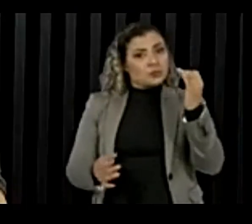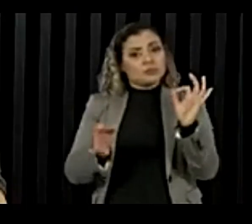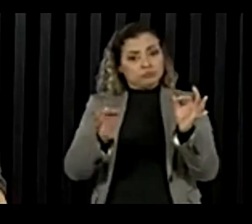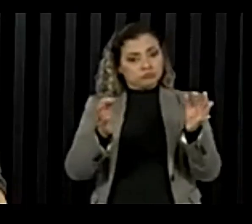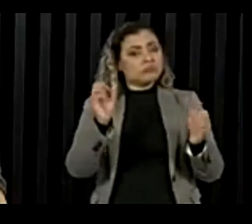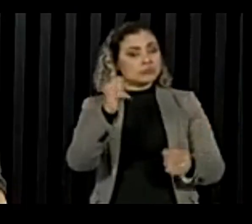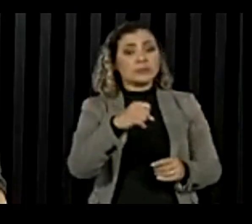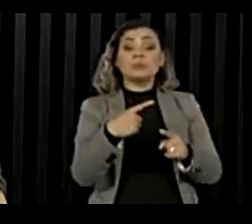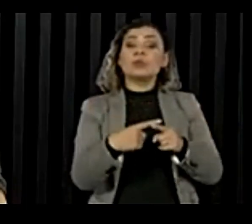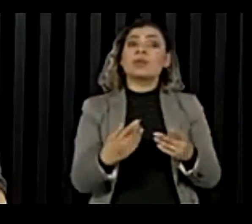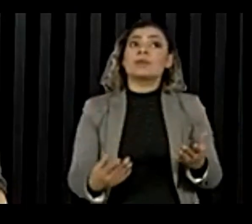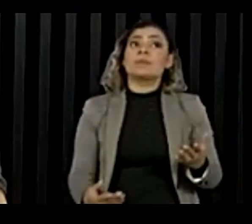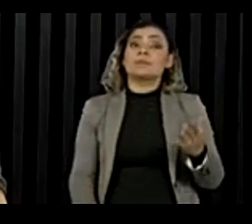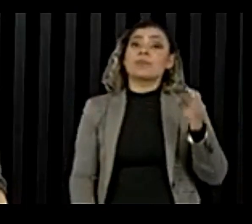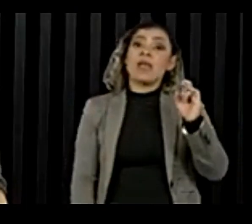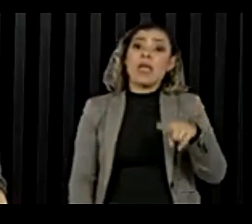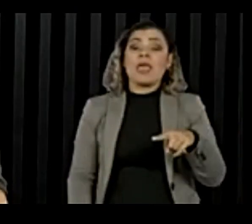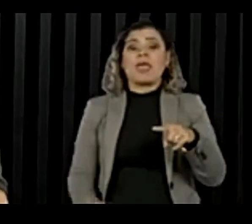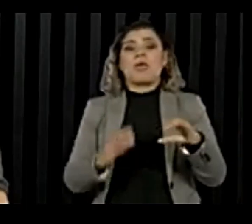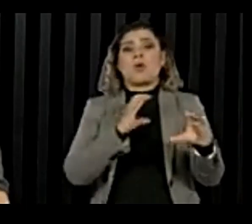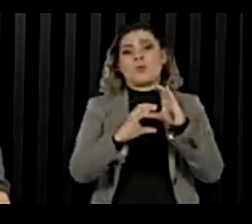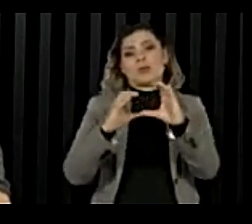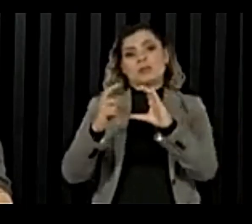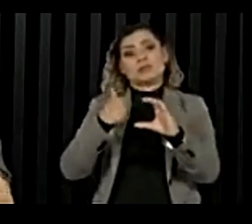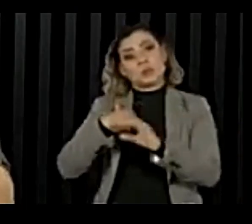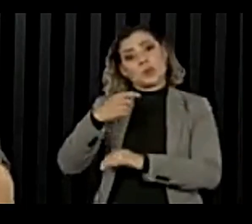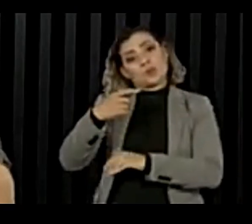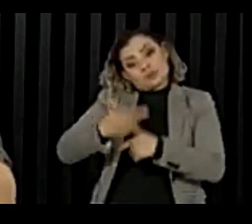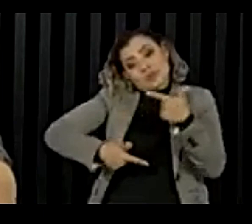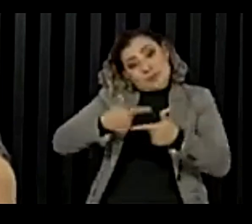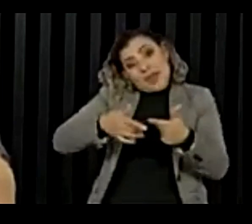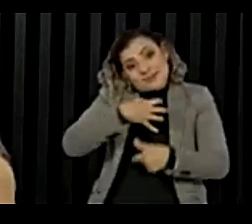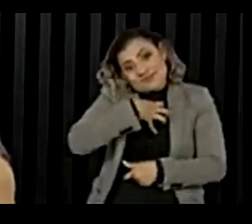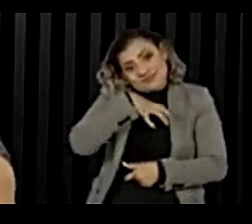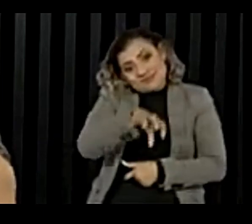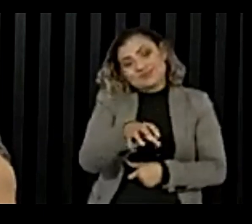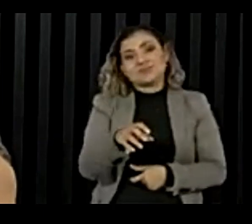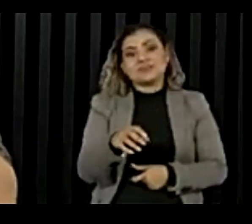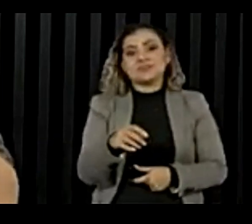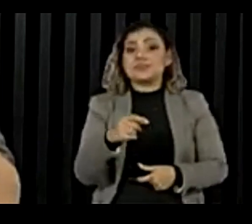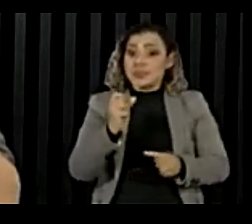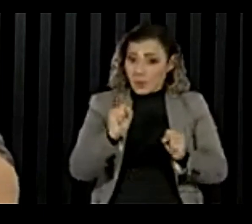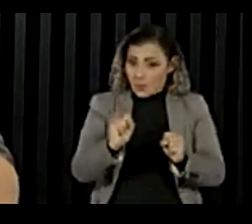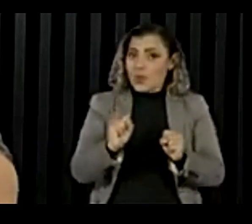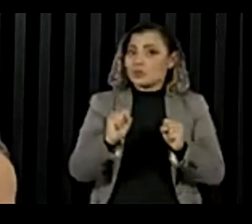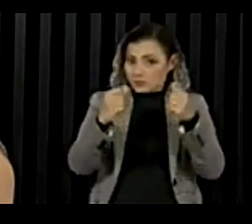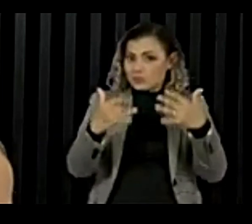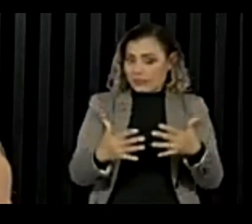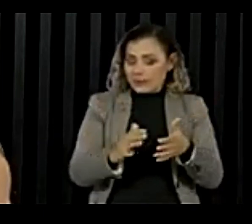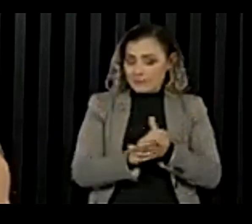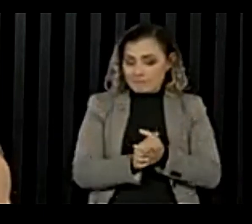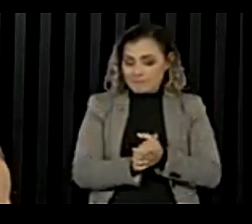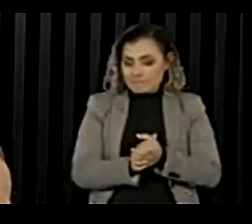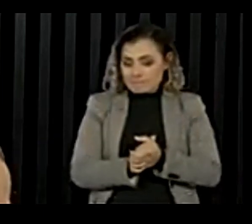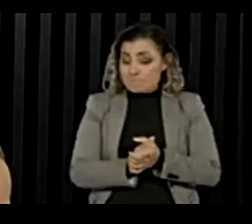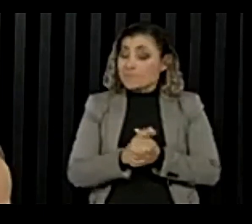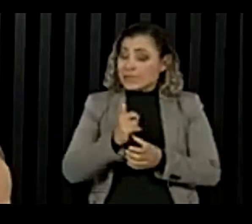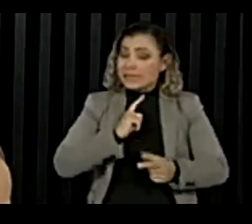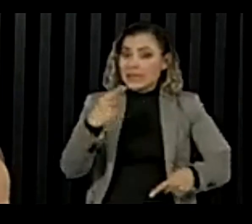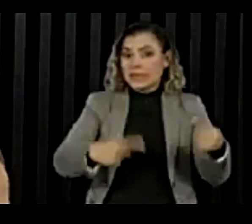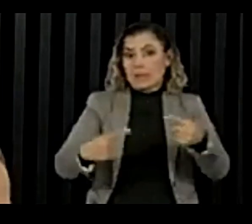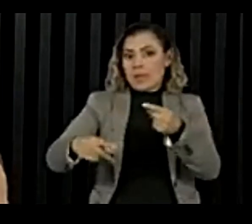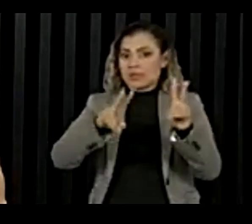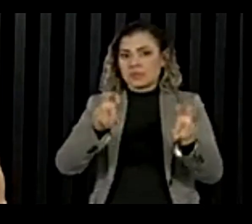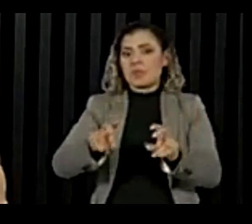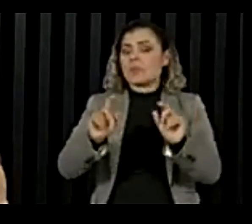porque aí entra na área de comunicação, que já é o que eu lido diariamente, e eu sinto que eu tenho um pouquinho para falar. Existe um debate sobre isso,